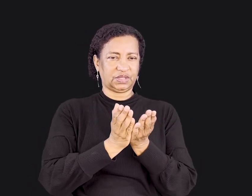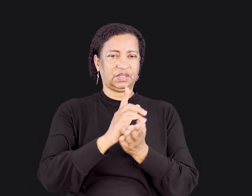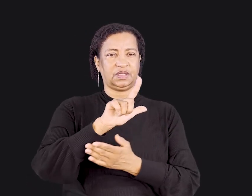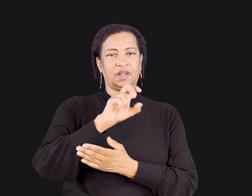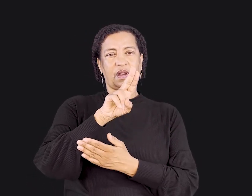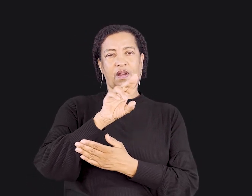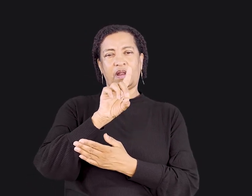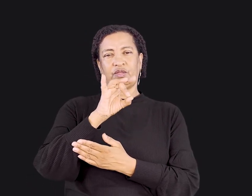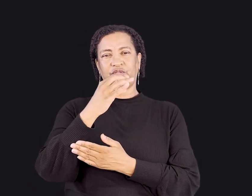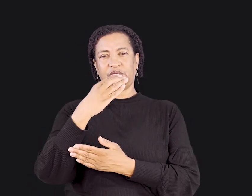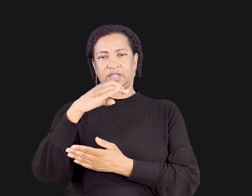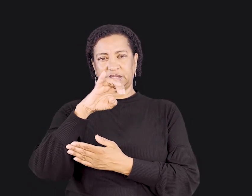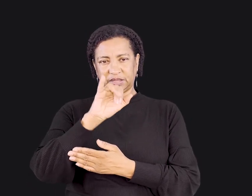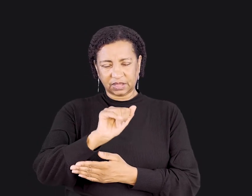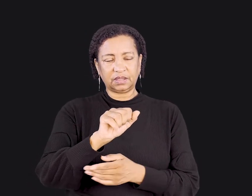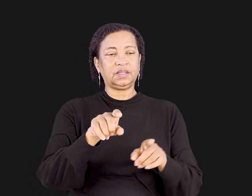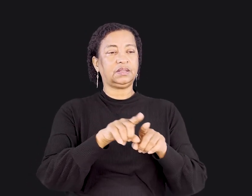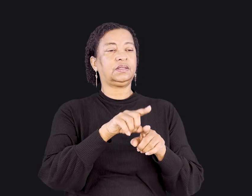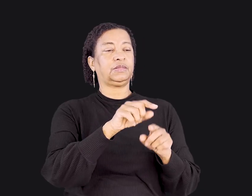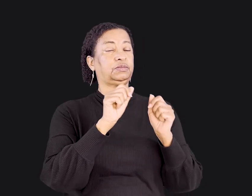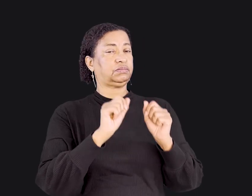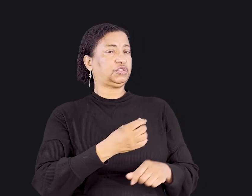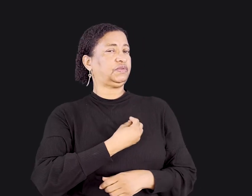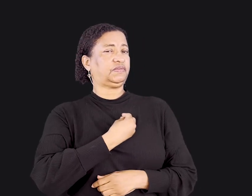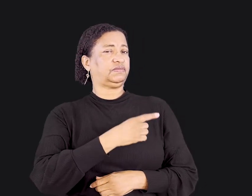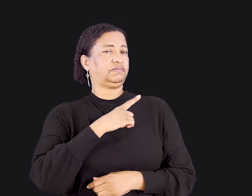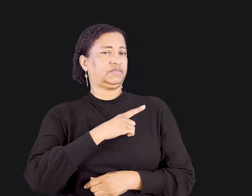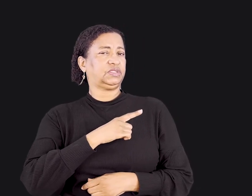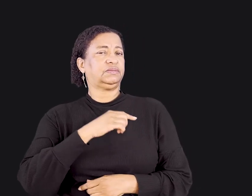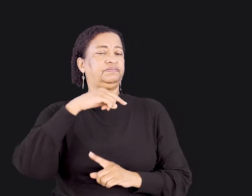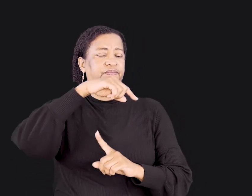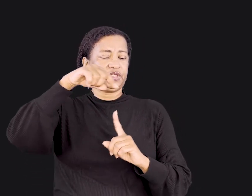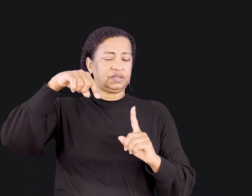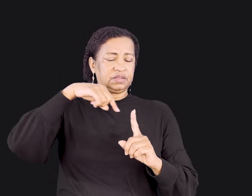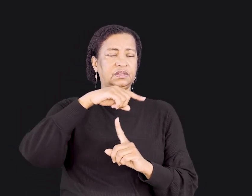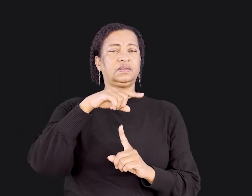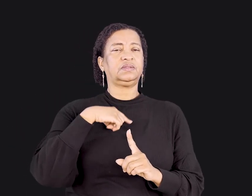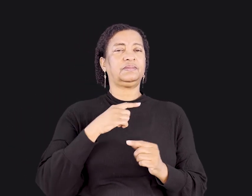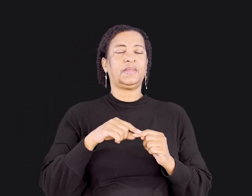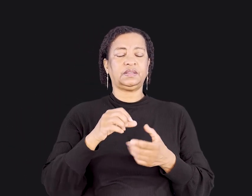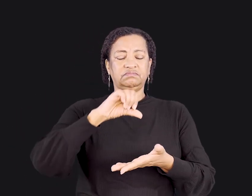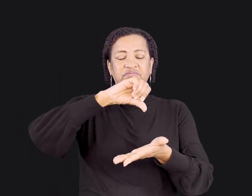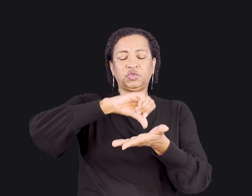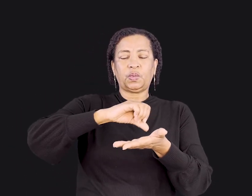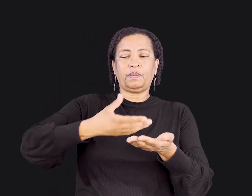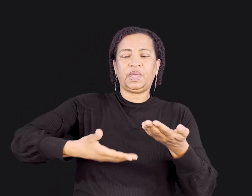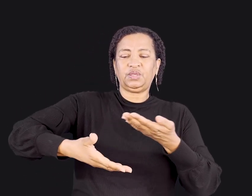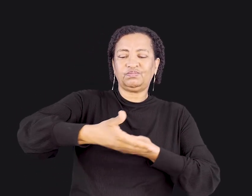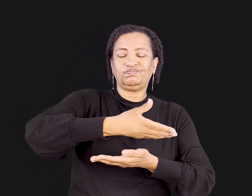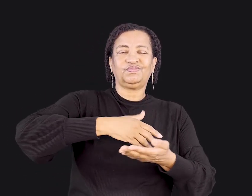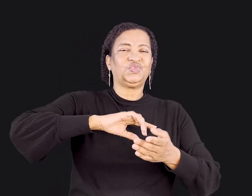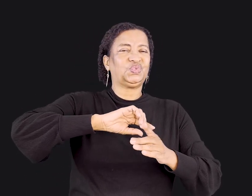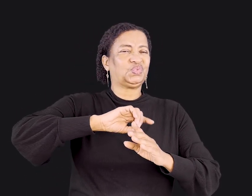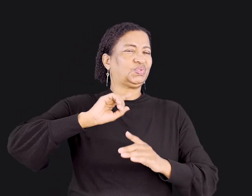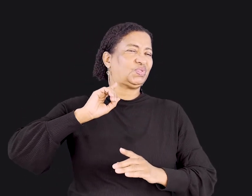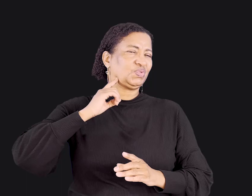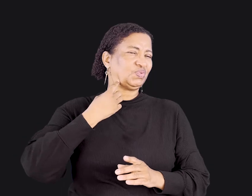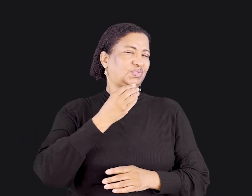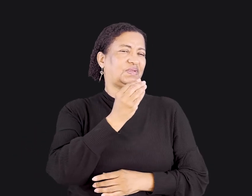Éfeso, que era possível que eles vivessem vidas santas apesar de estarem bem no meio de toda a imundície e pecado